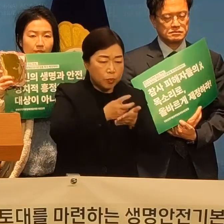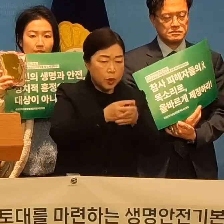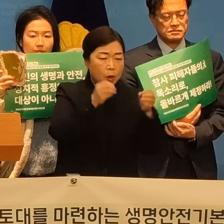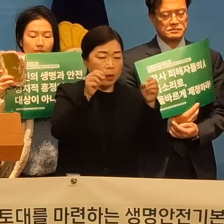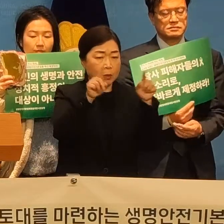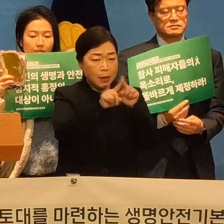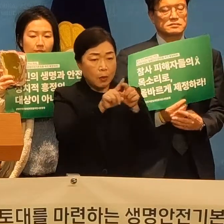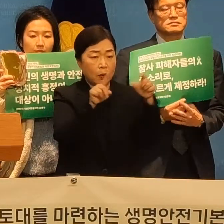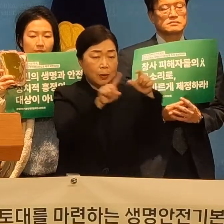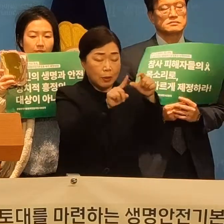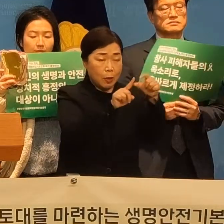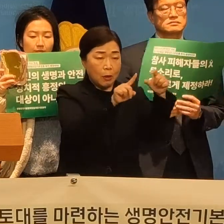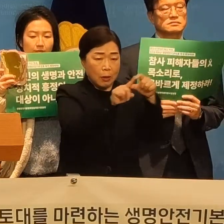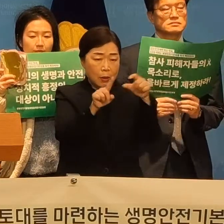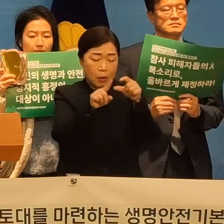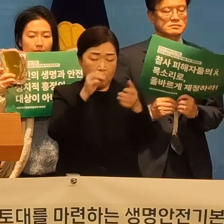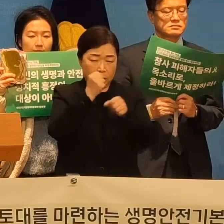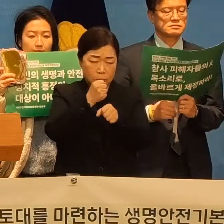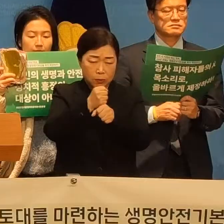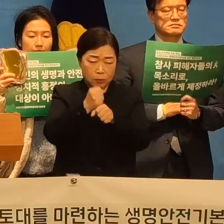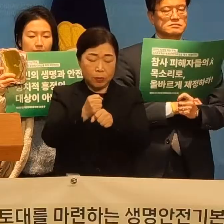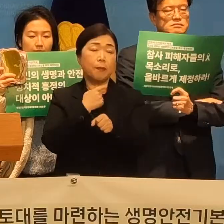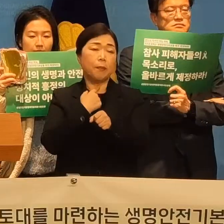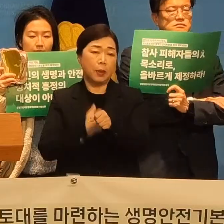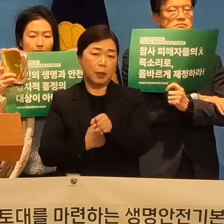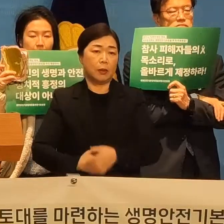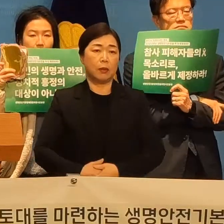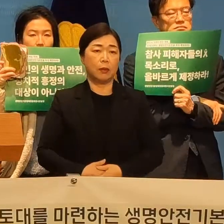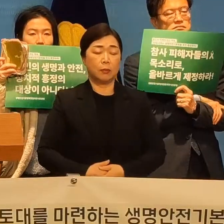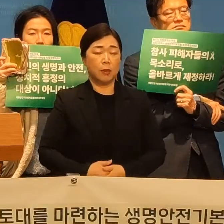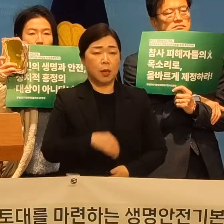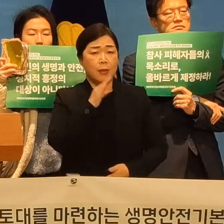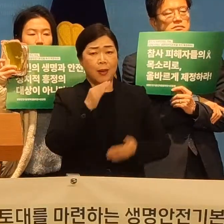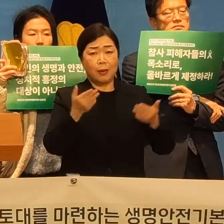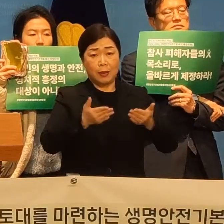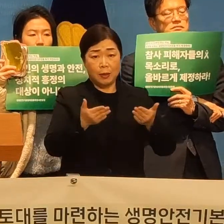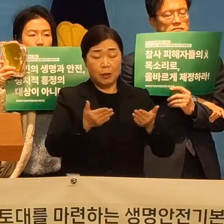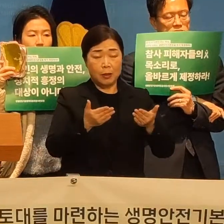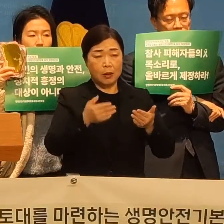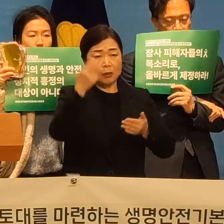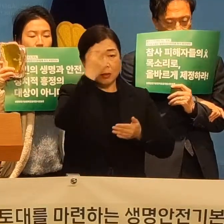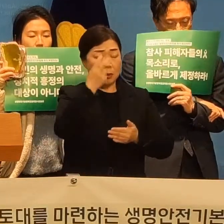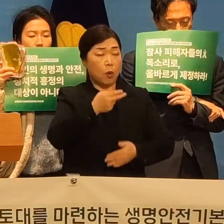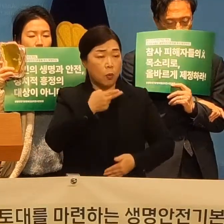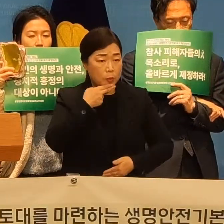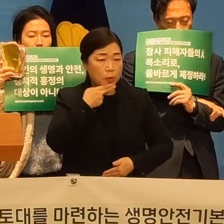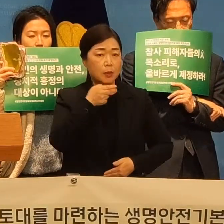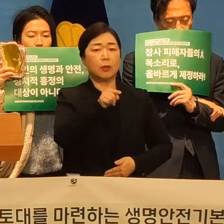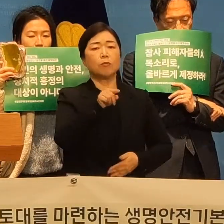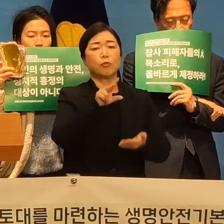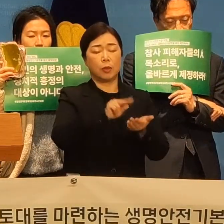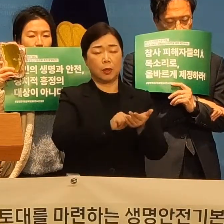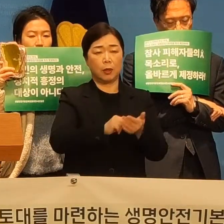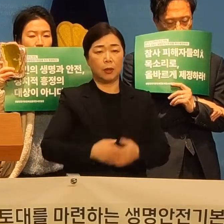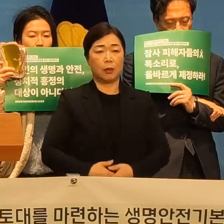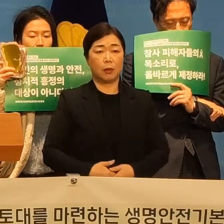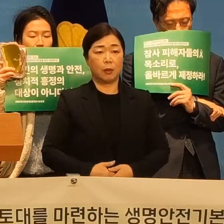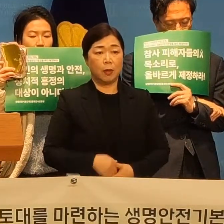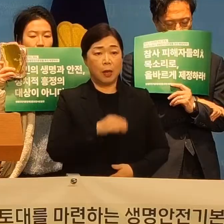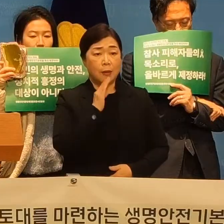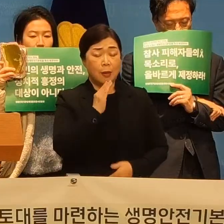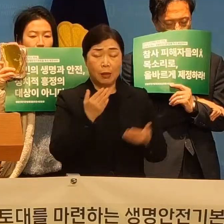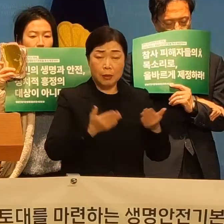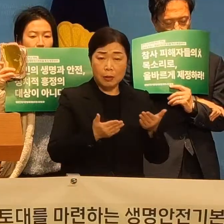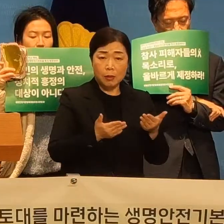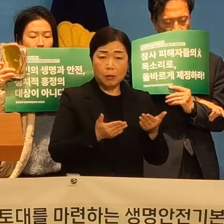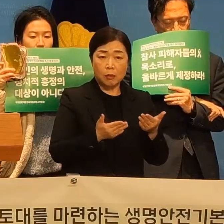써내려간 법안입니다. 너무나 당연한 것이 지켜지지 않는, 당연한 것을 너무나